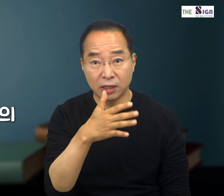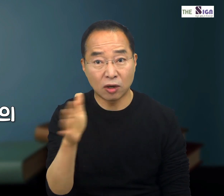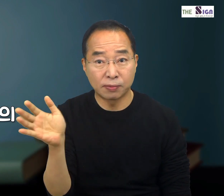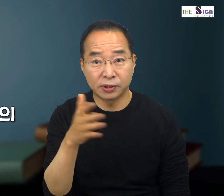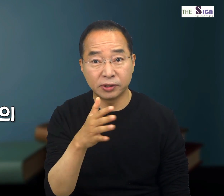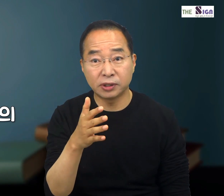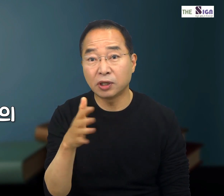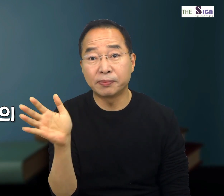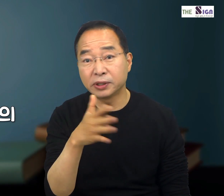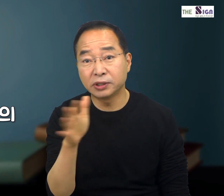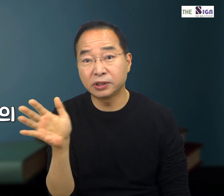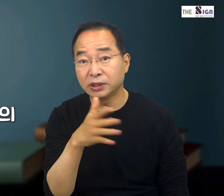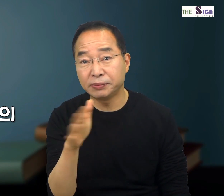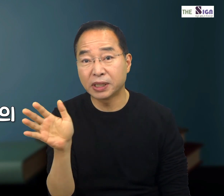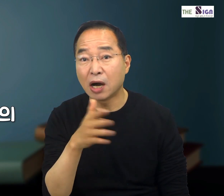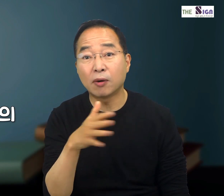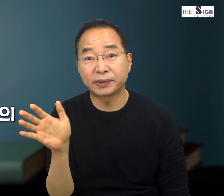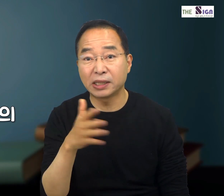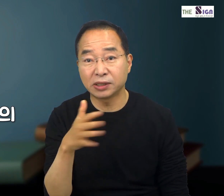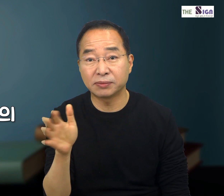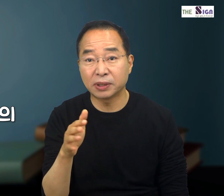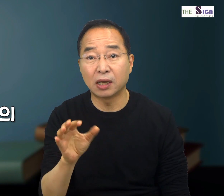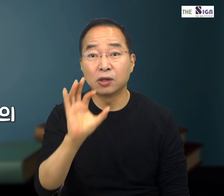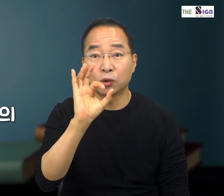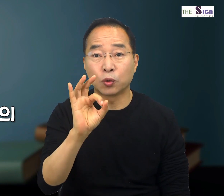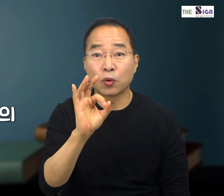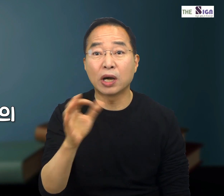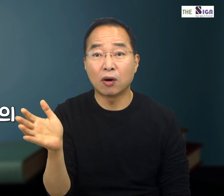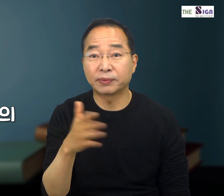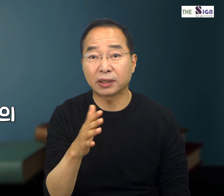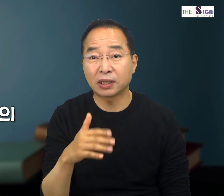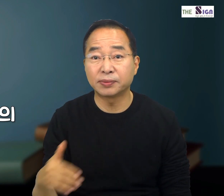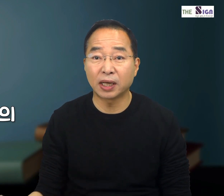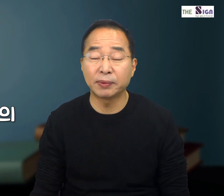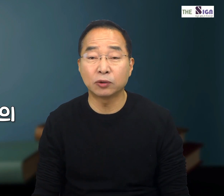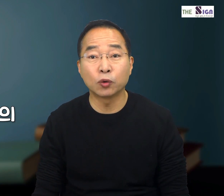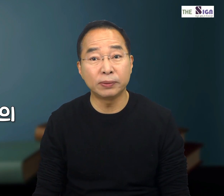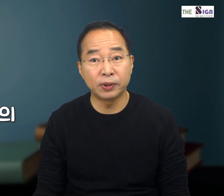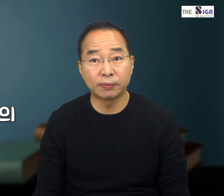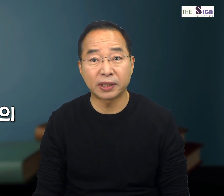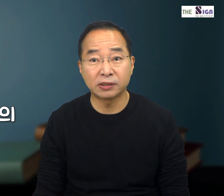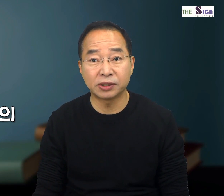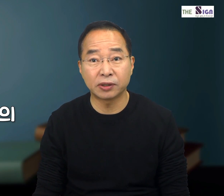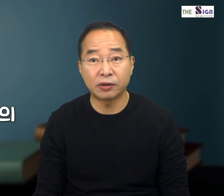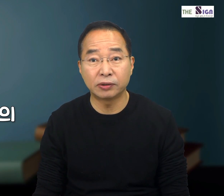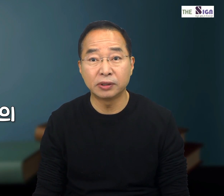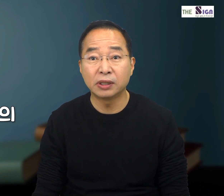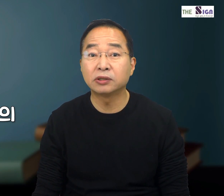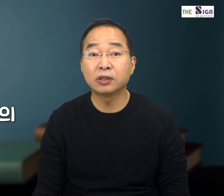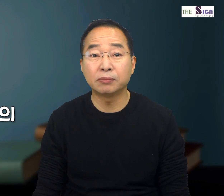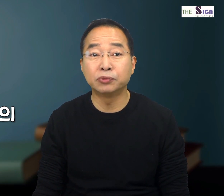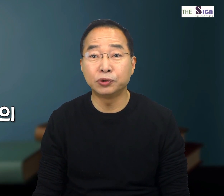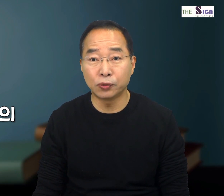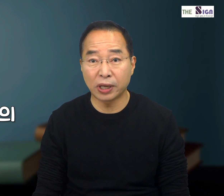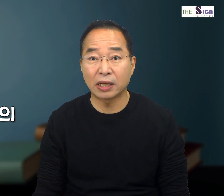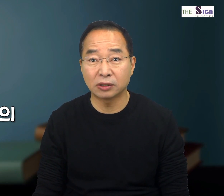옆으로 흔드는 의미가 없다는 뜻입니다. 돈과 없다. 다시 말하면 돈이 필요 없다는 뜻이에요. 그래서 이게 무료라는